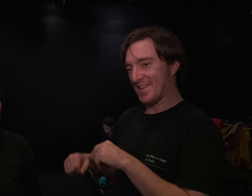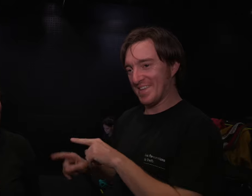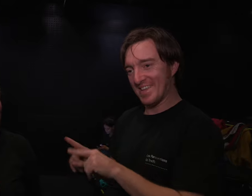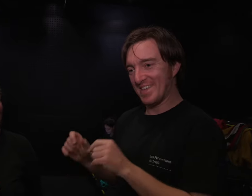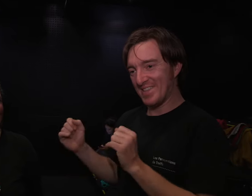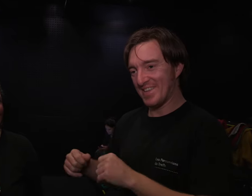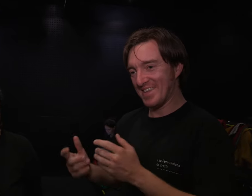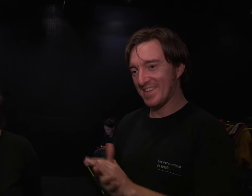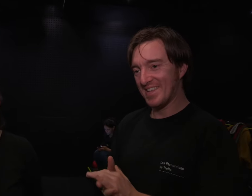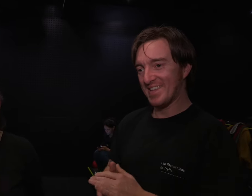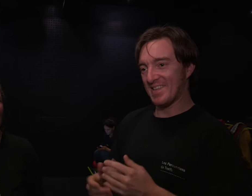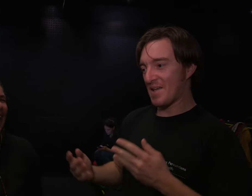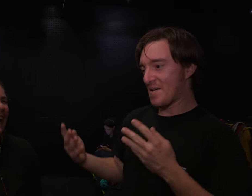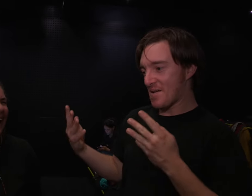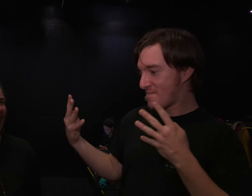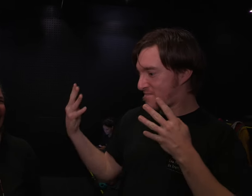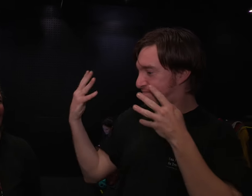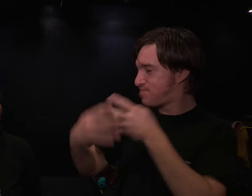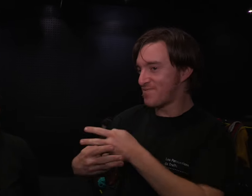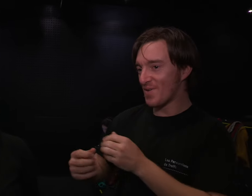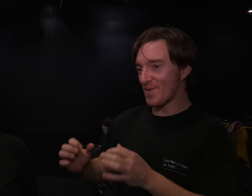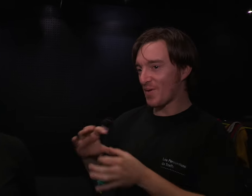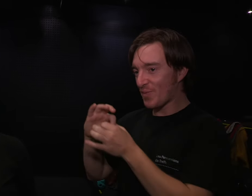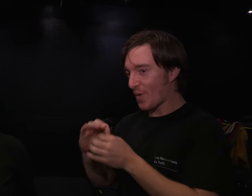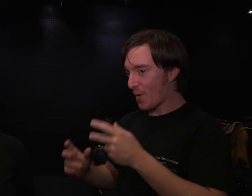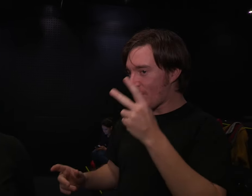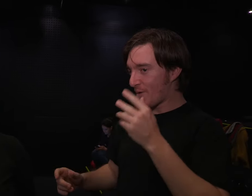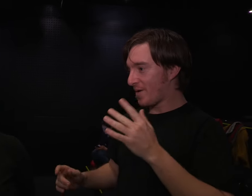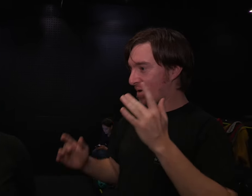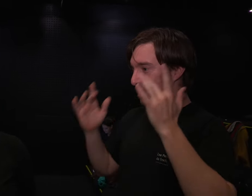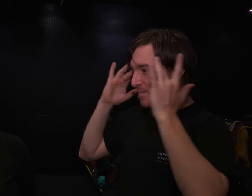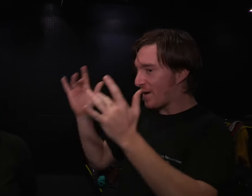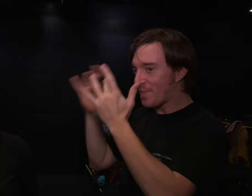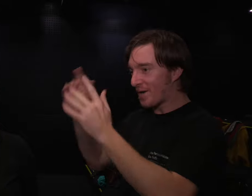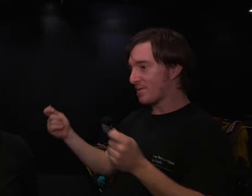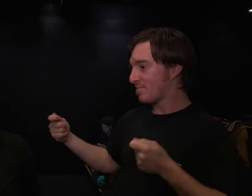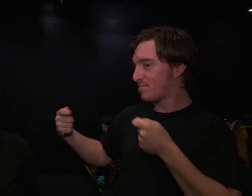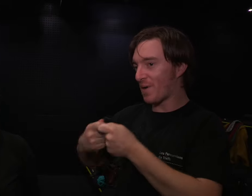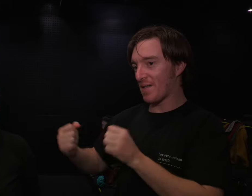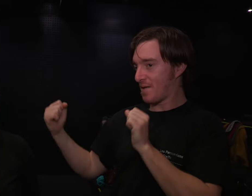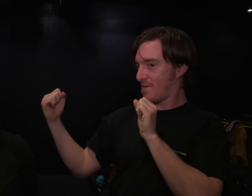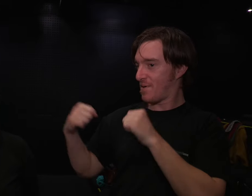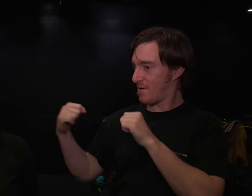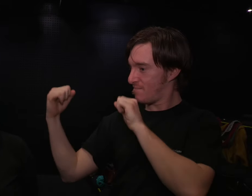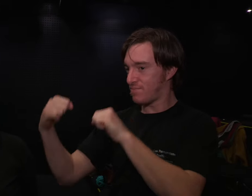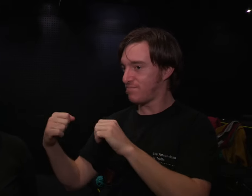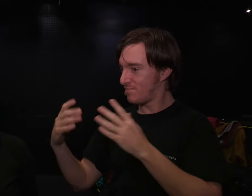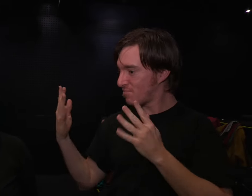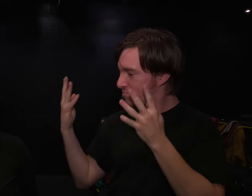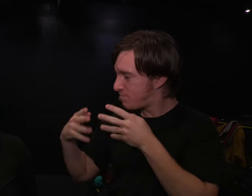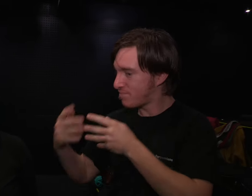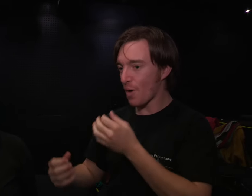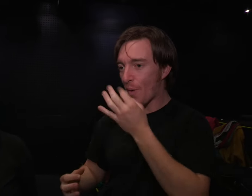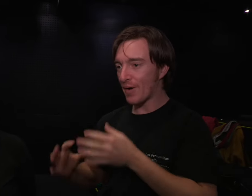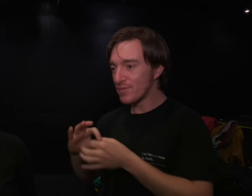Je suis tout à fait d'accord. Il y a une réelle entente. Nos expériences s'accordent. On est d'accord sur tout. On est dans la découverte. On est vraiment